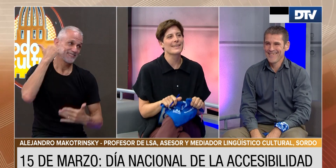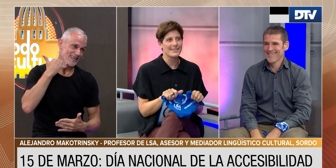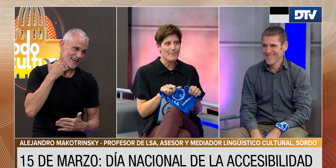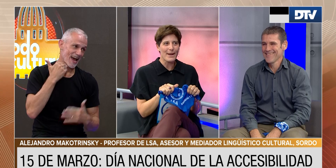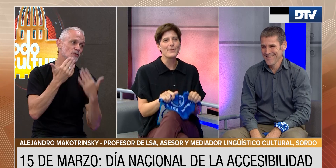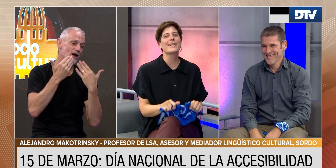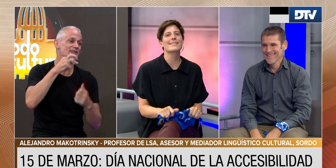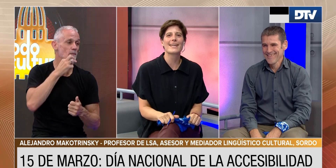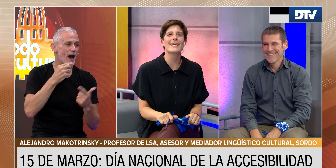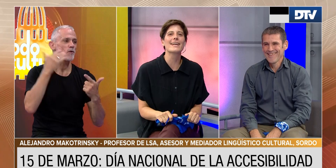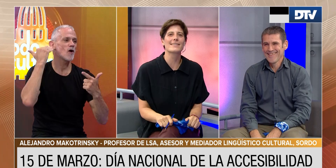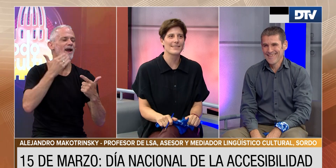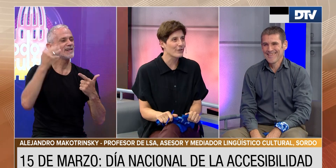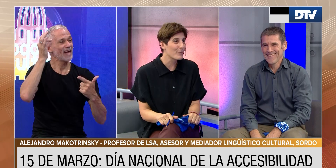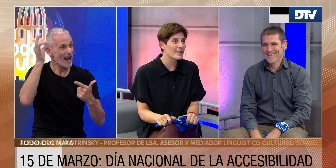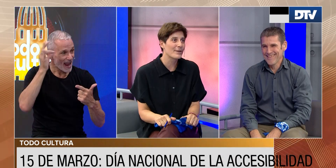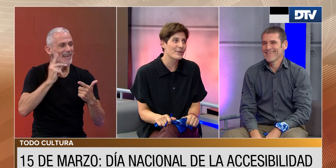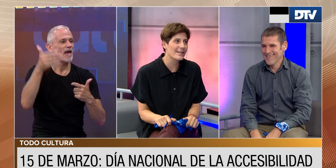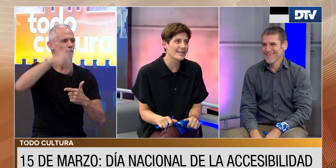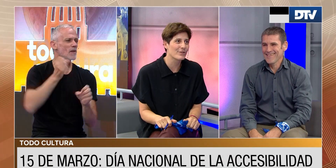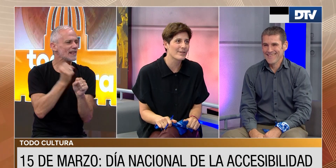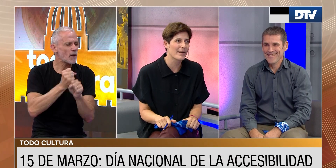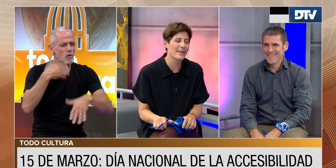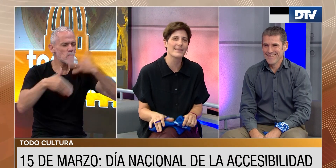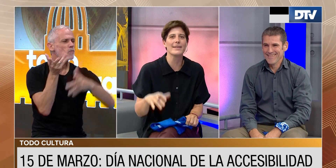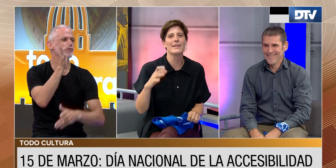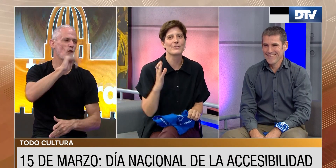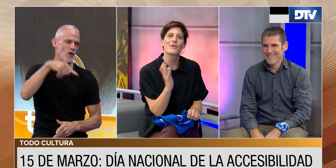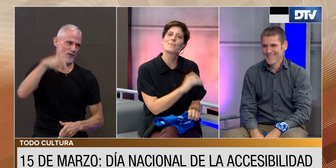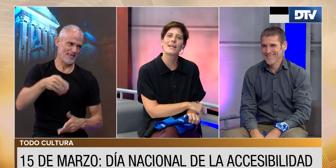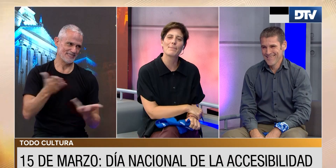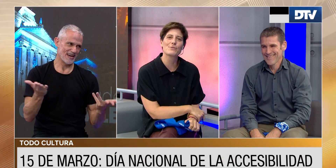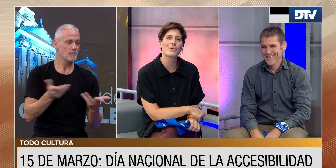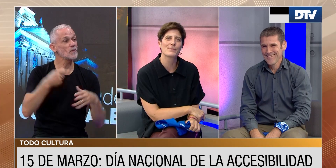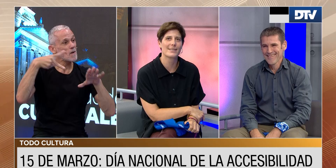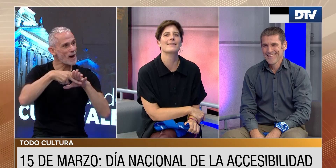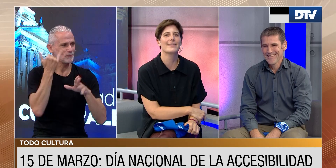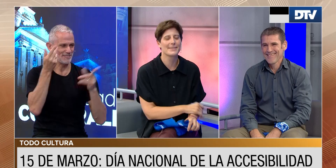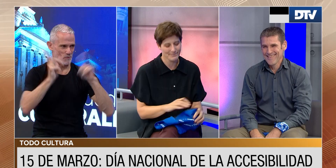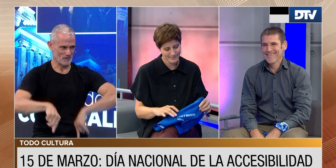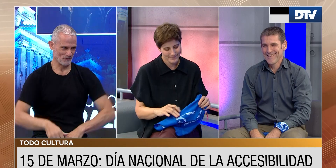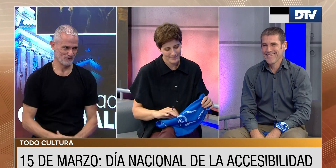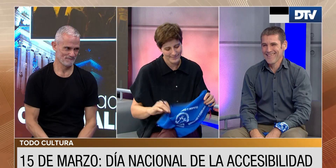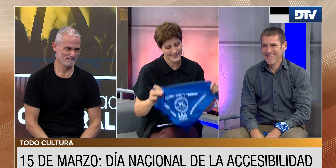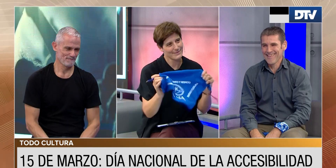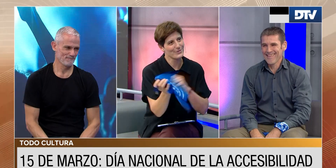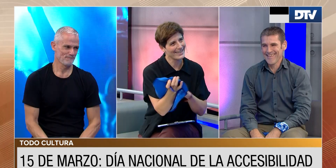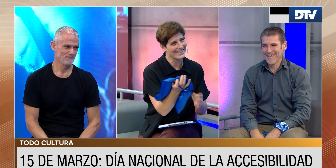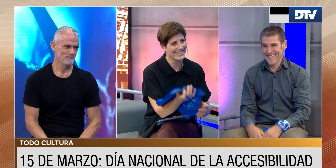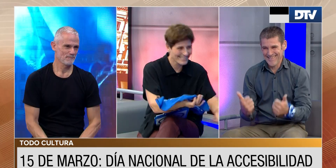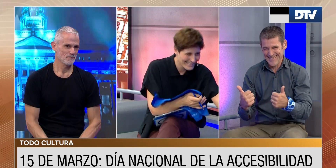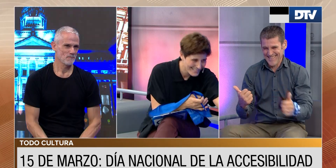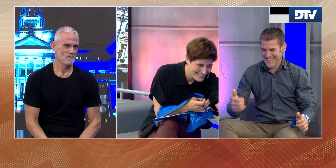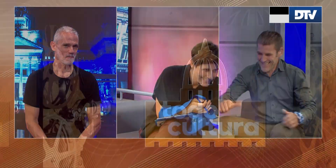Alejandro, gracias Pablo, gracias Analía, gracias a todos por el trabajo que hacen cotidianamente. Nosotros nos vamos a la pausa y volvemos en instantes. Muchas